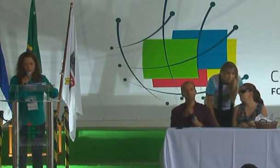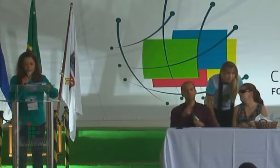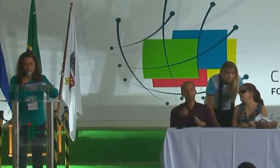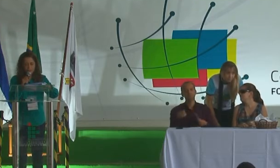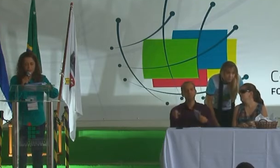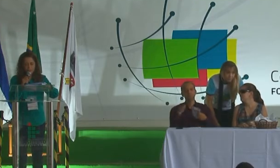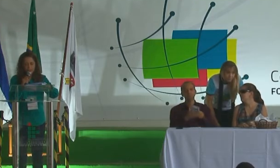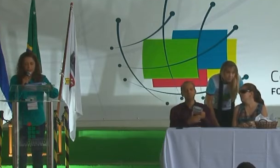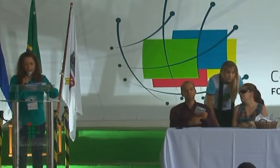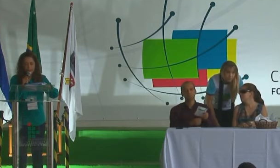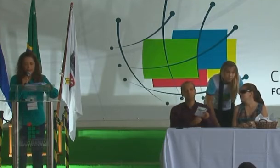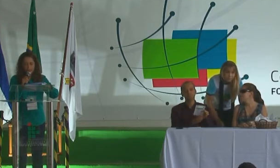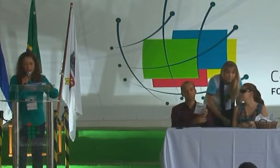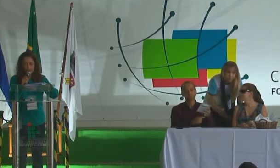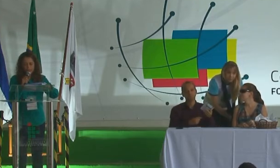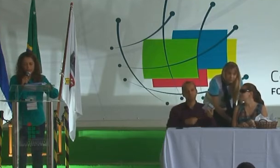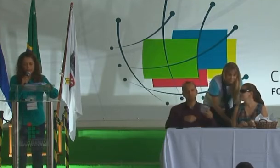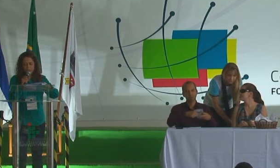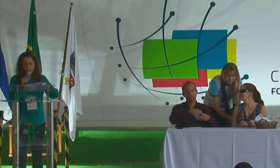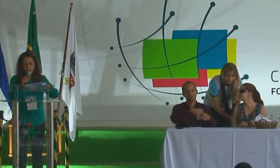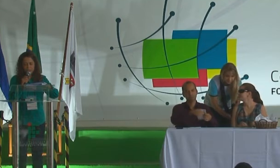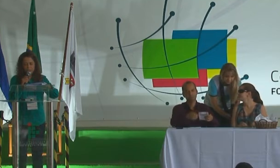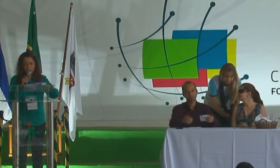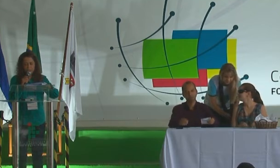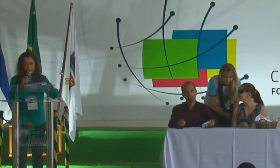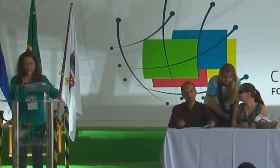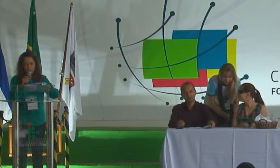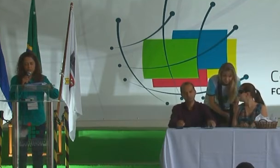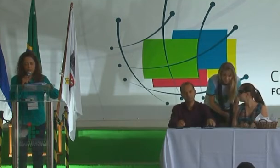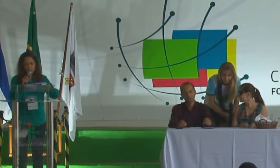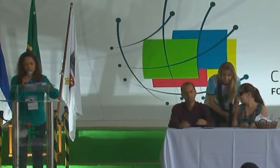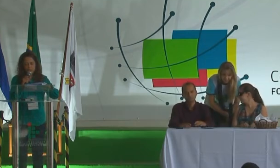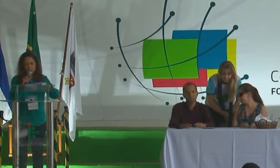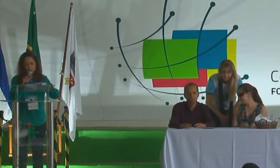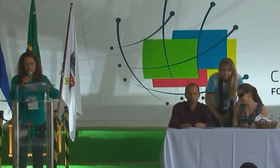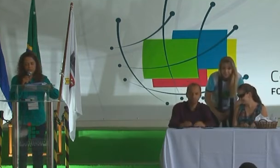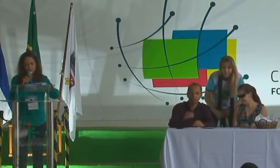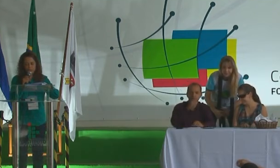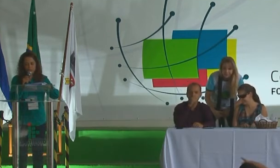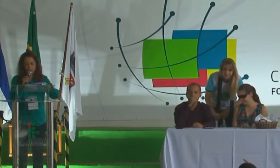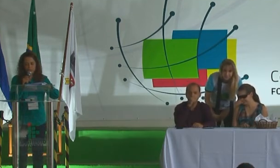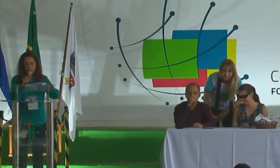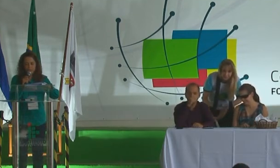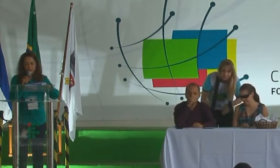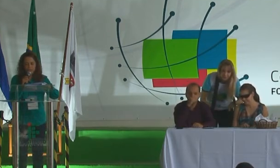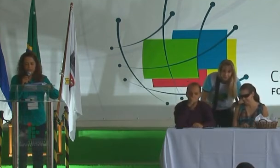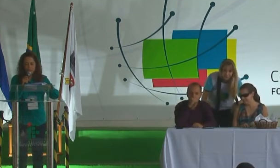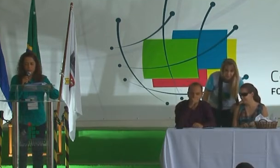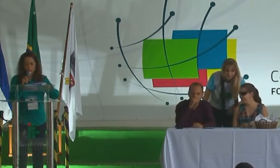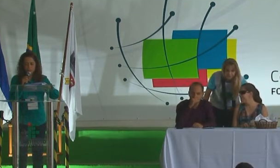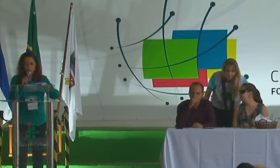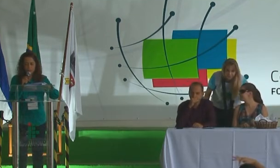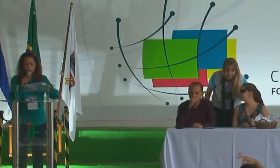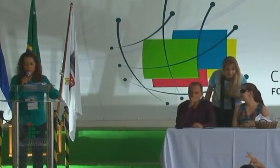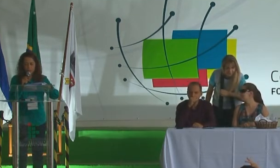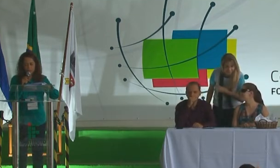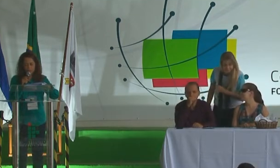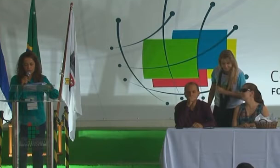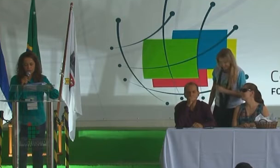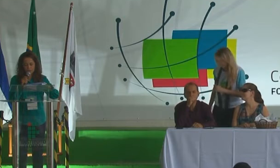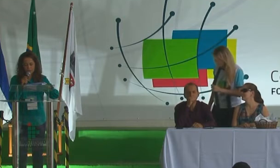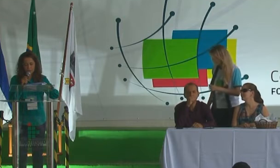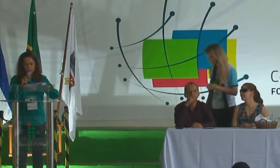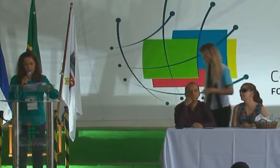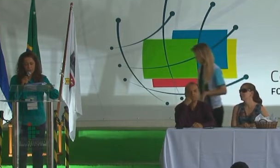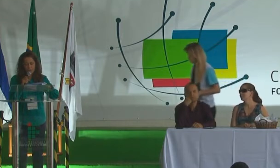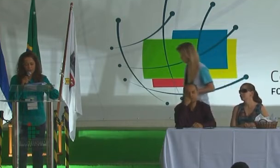arte e de música em escolas da rede estadual e municipal no Espírito Santo. Atua como revisora de